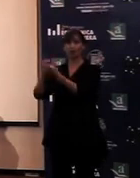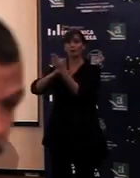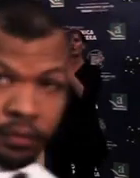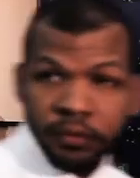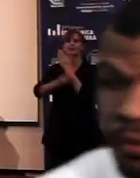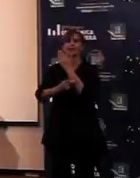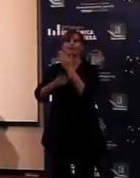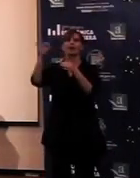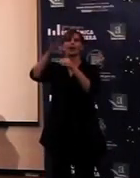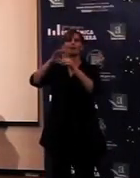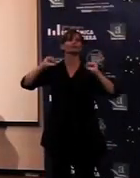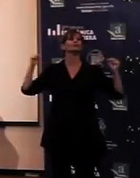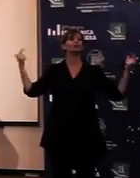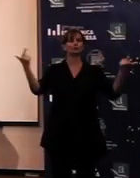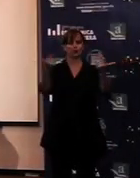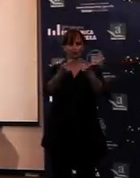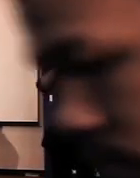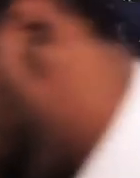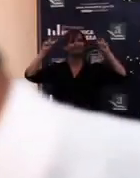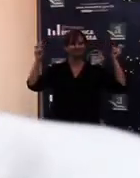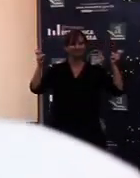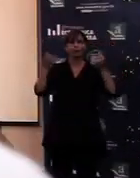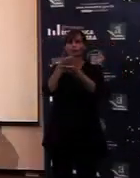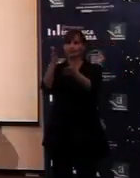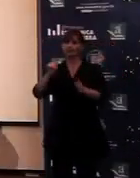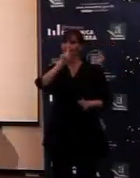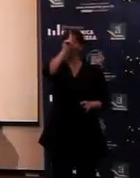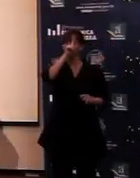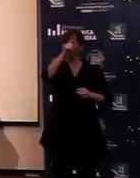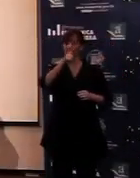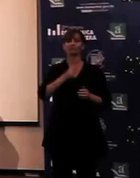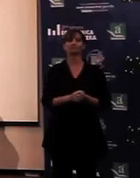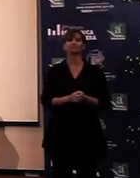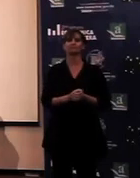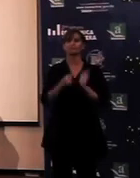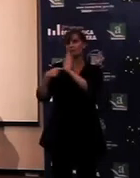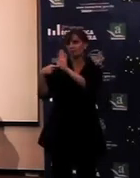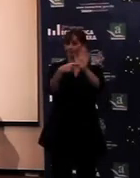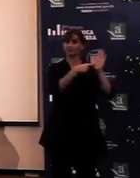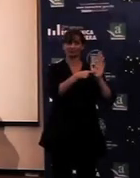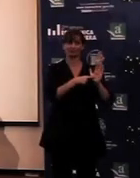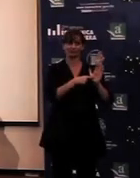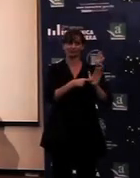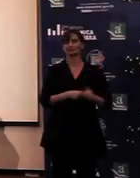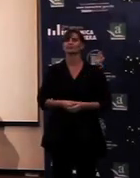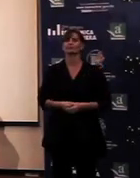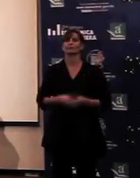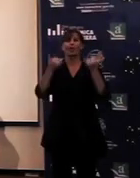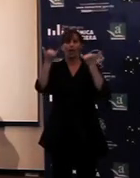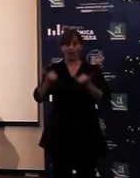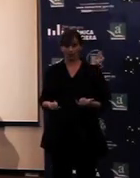que es lo que ustedes han visto en el stand allá afuera y lo que les voy a